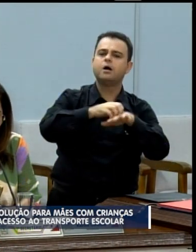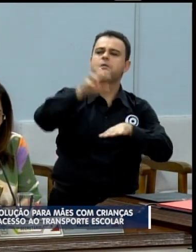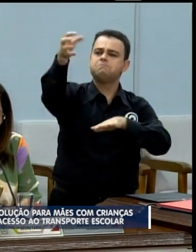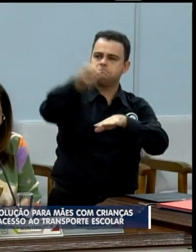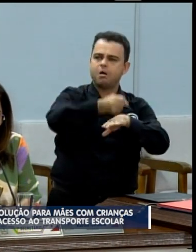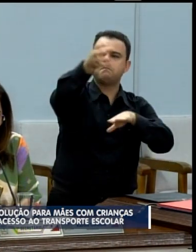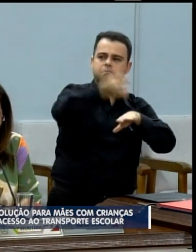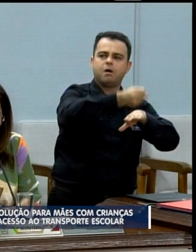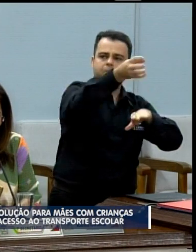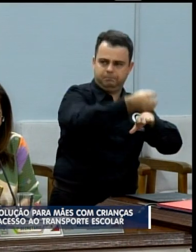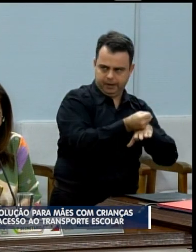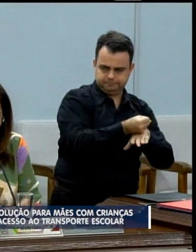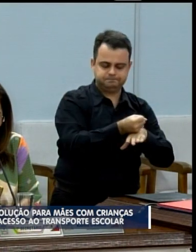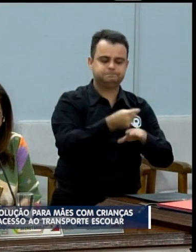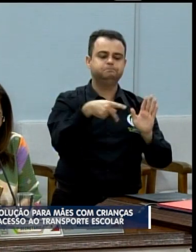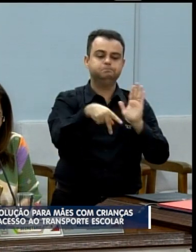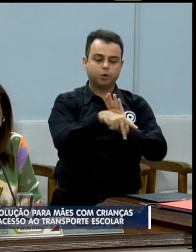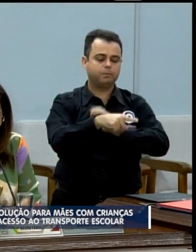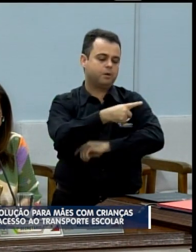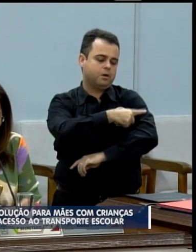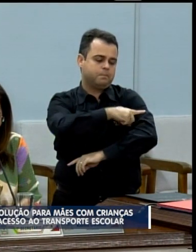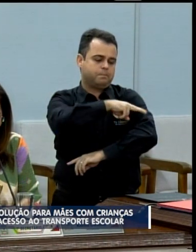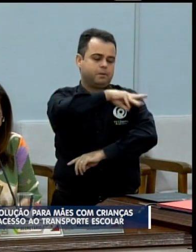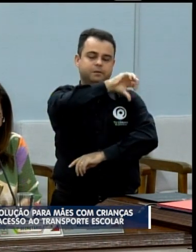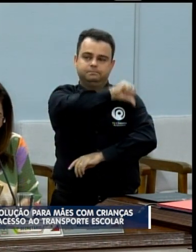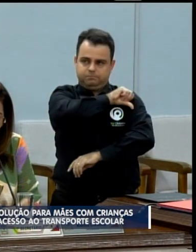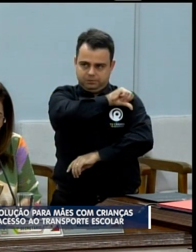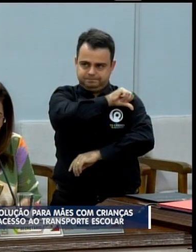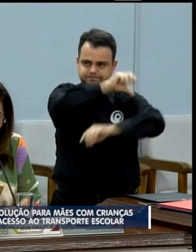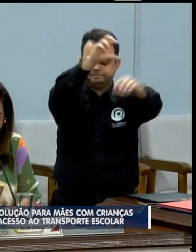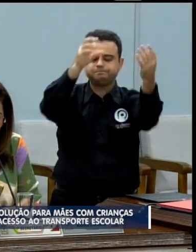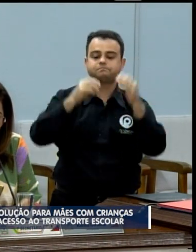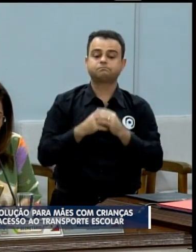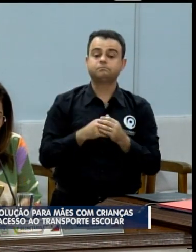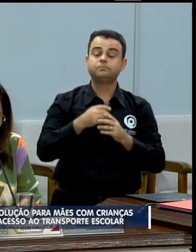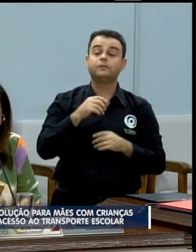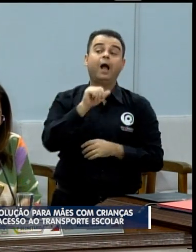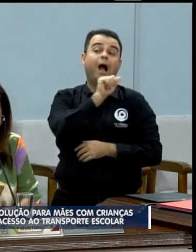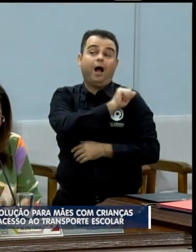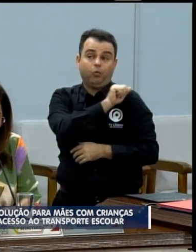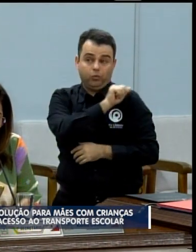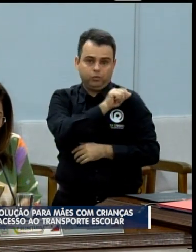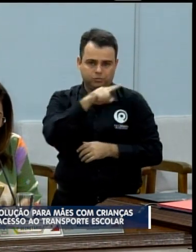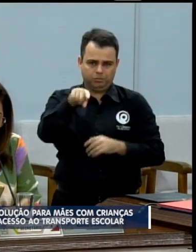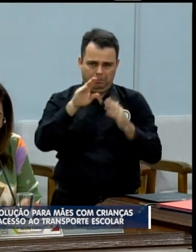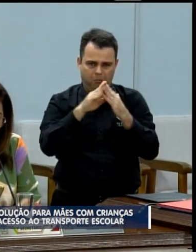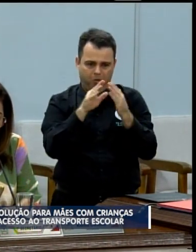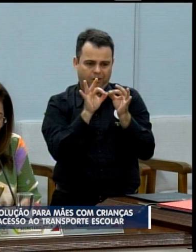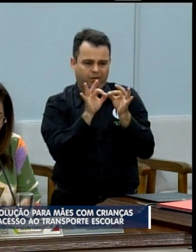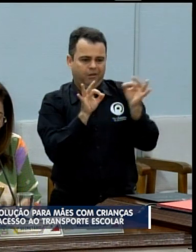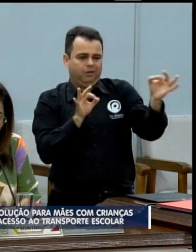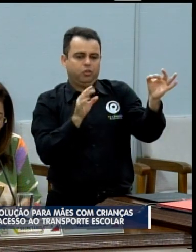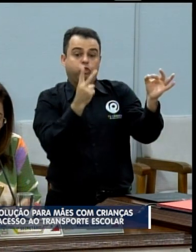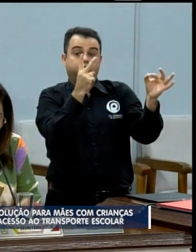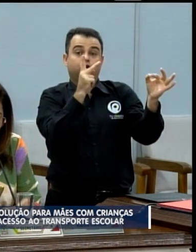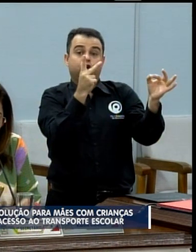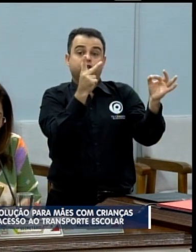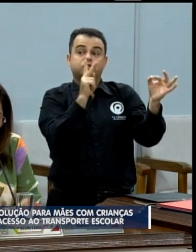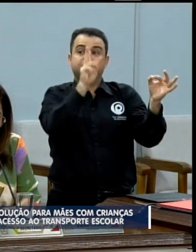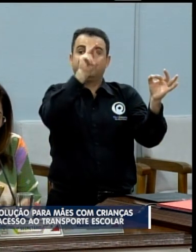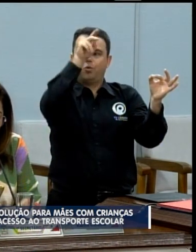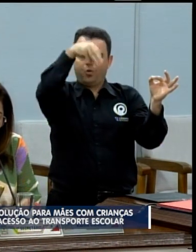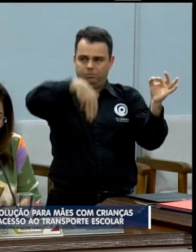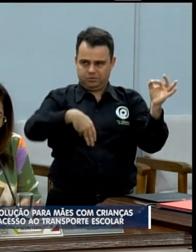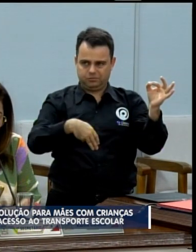fundamental. Parágrafo único. Poderão ser transportados alunos que residem a mais de 2 quilômetros da escola onde estão